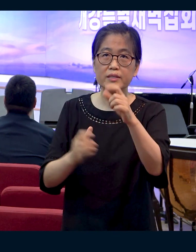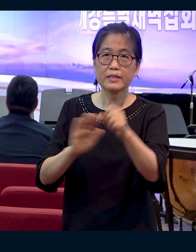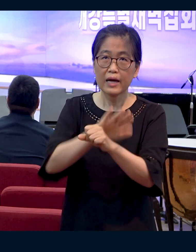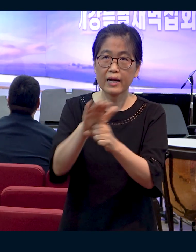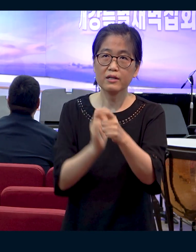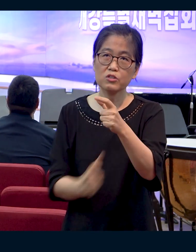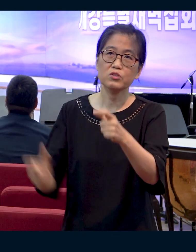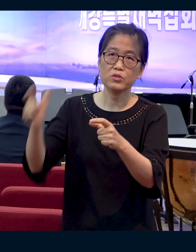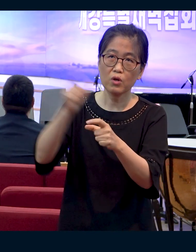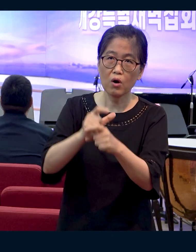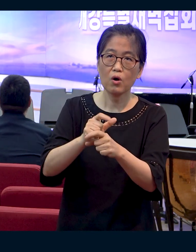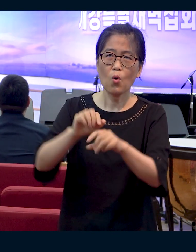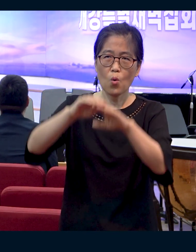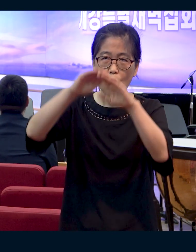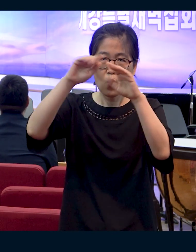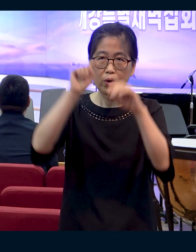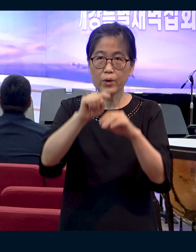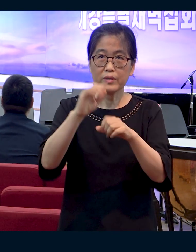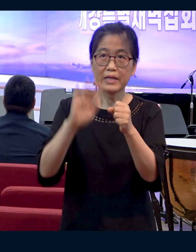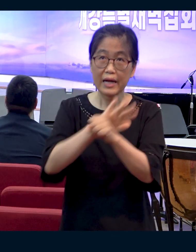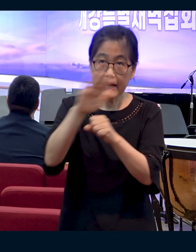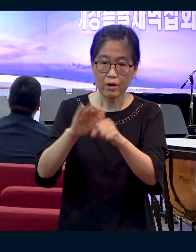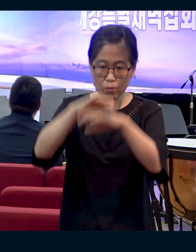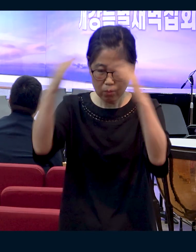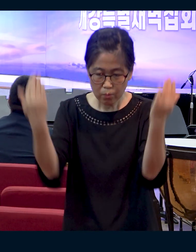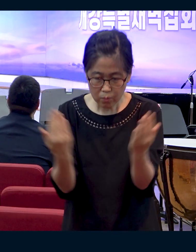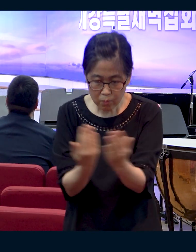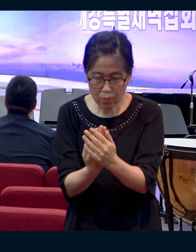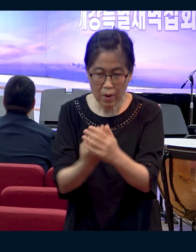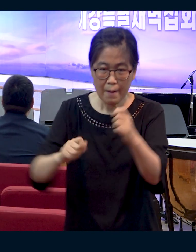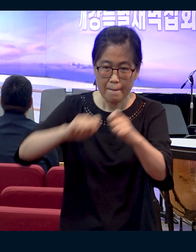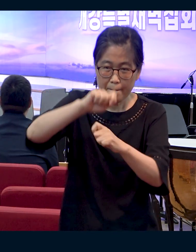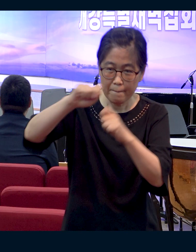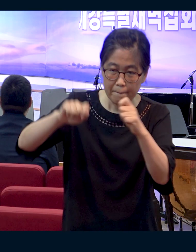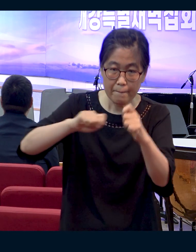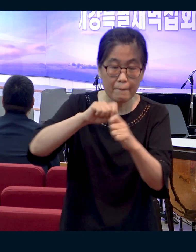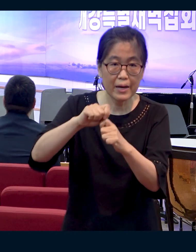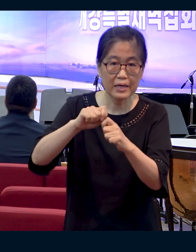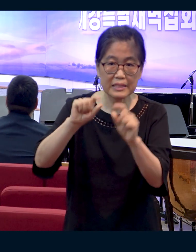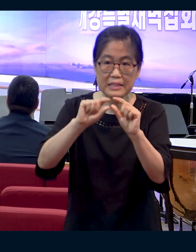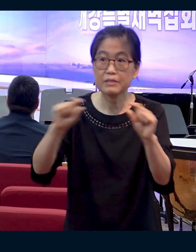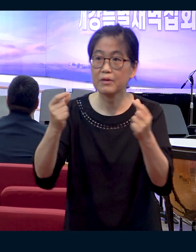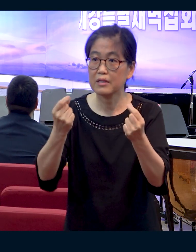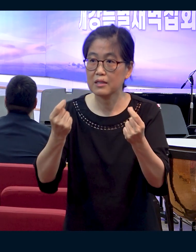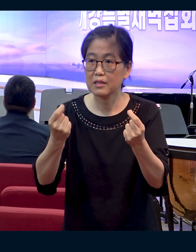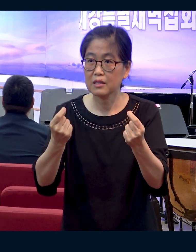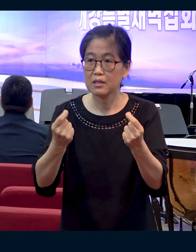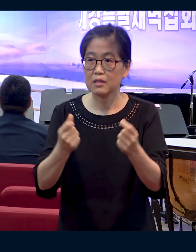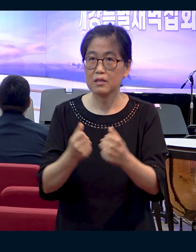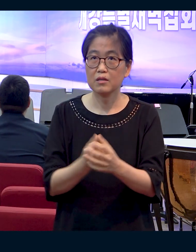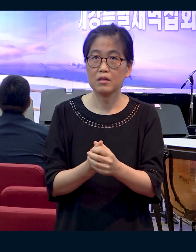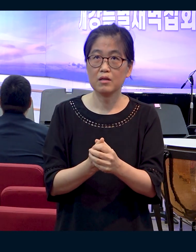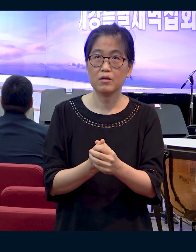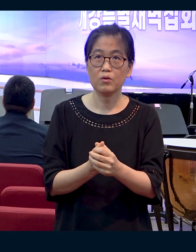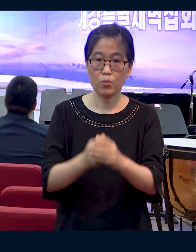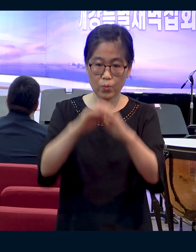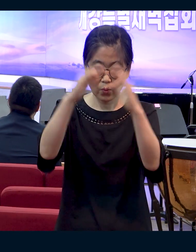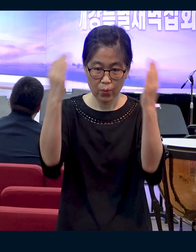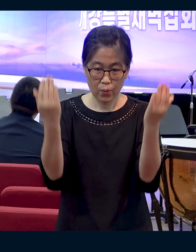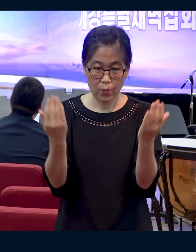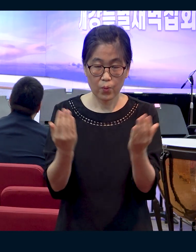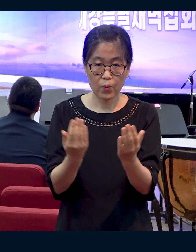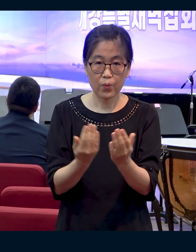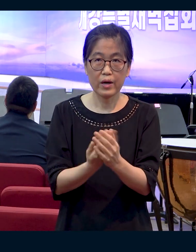위에 사랑을 더하라. 이는 온전하게 매는 띠니라. 네트워킹 이야기잖아요. 사랑을 더하라. 이는 온전하게 매는